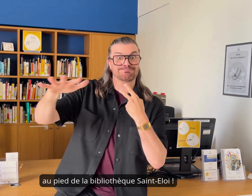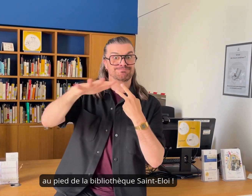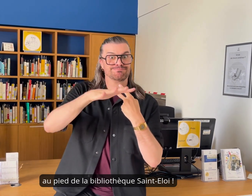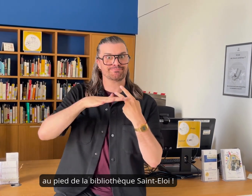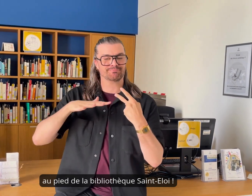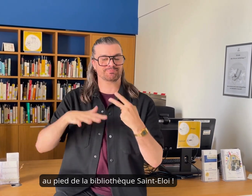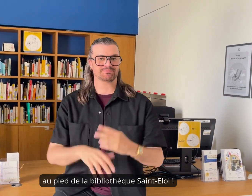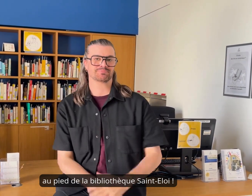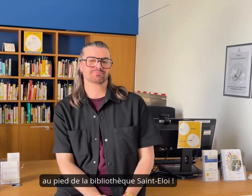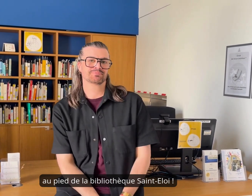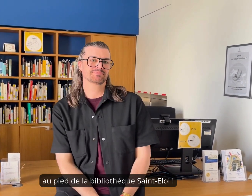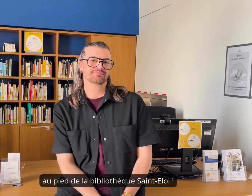de la bibliothèque Saint-Éloi.